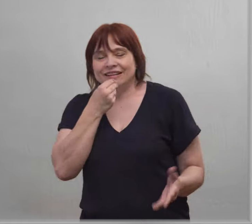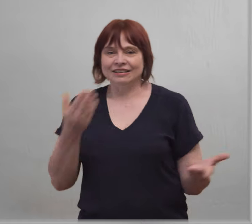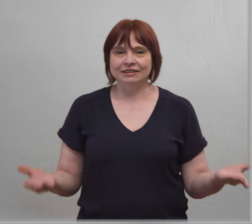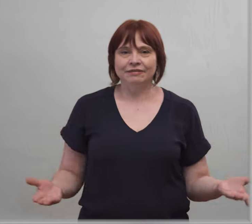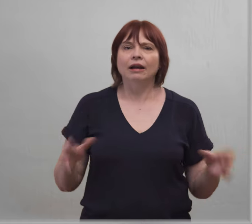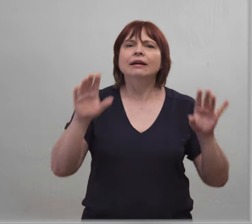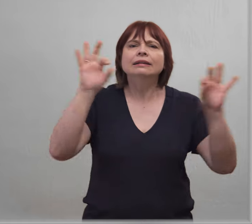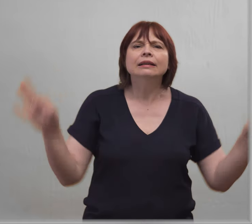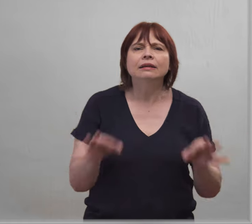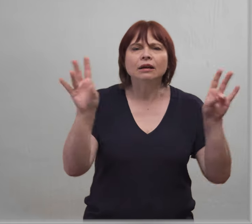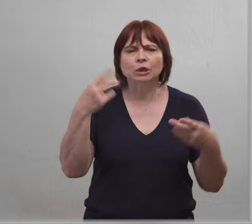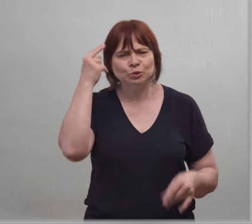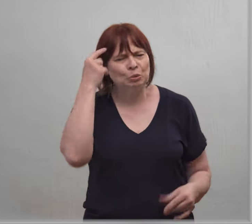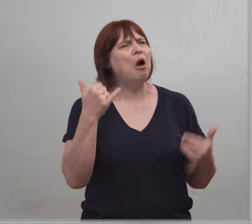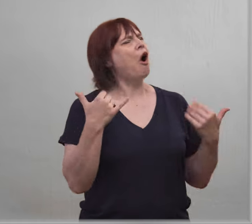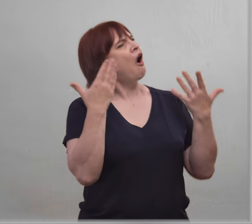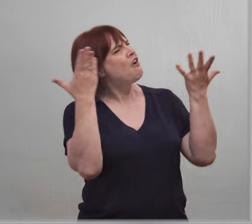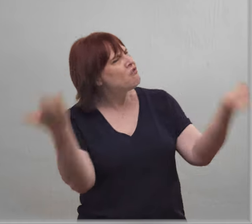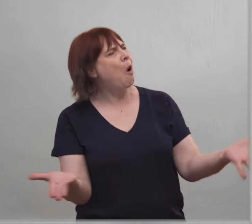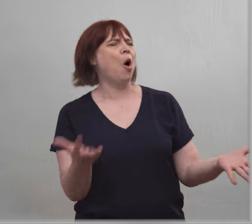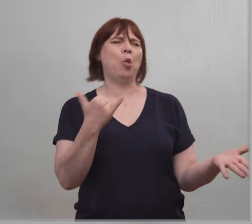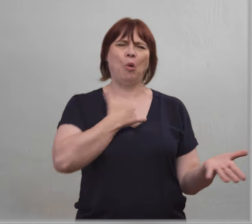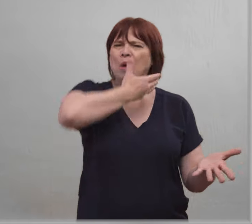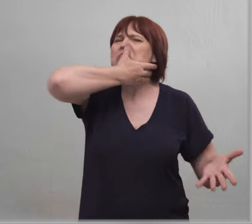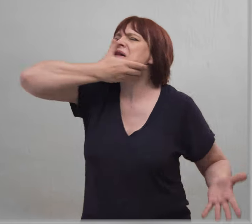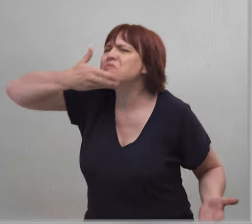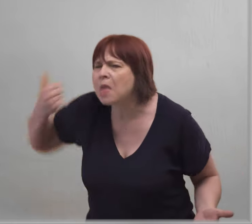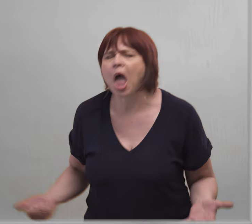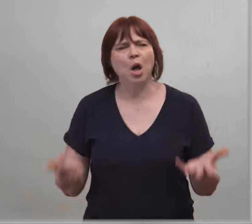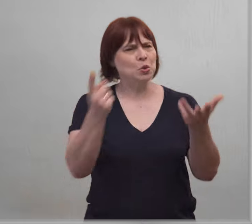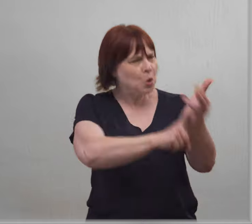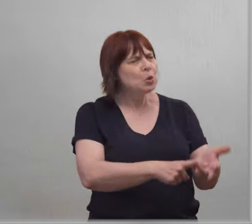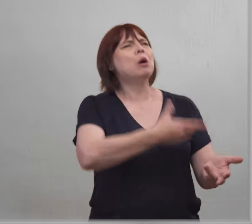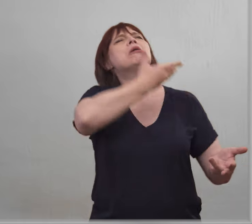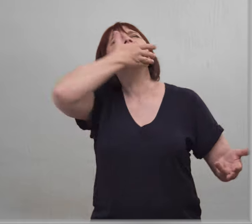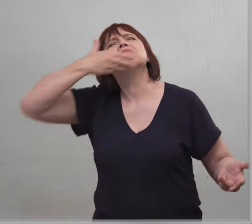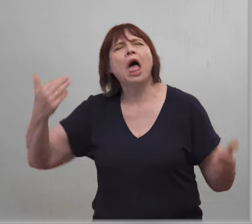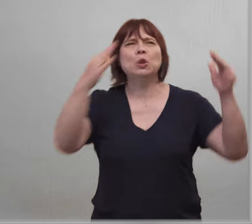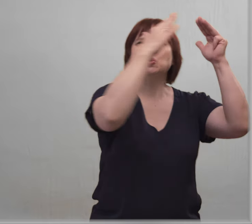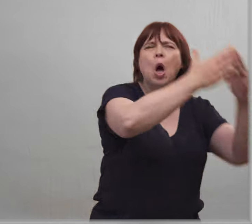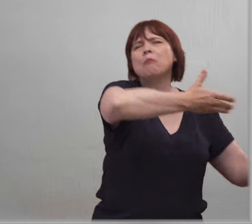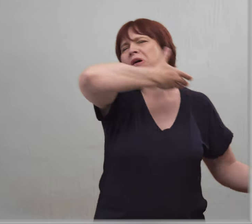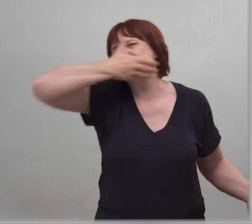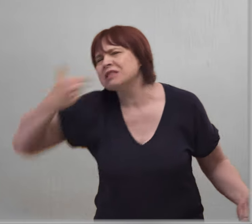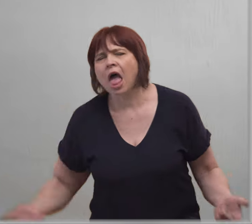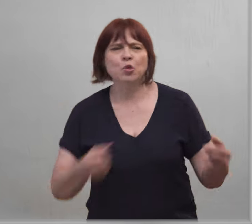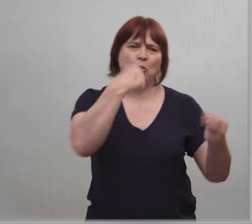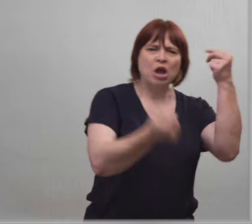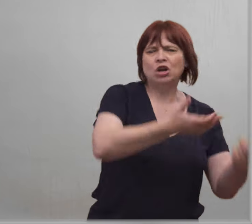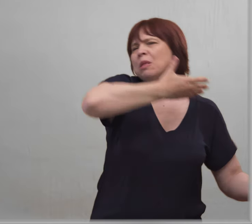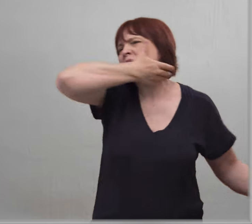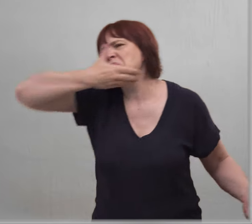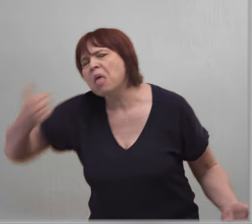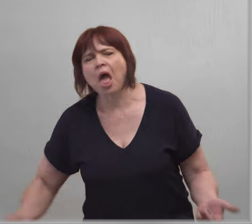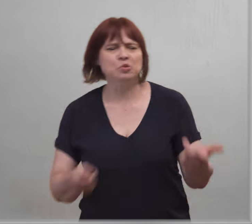Ты будешь жертвою обстоятельств, ты будешь всех обвинять. Весь мир для тебя будет немил, потому что ты будешь сфокусирован на том, чего у